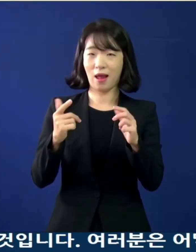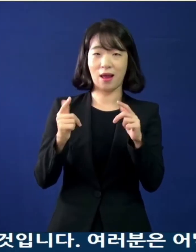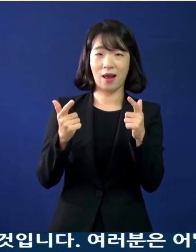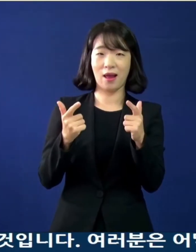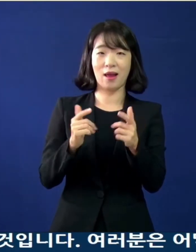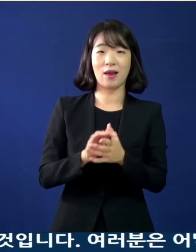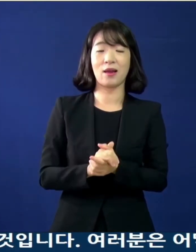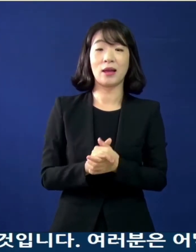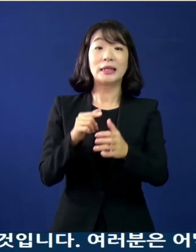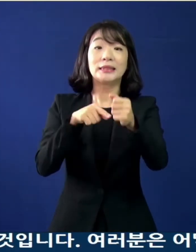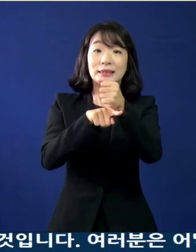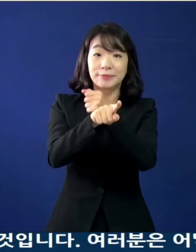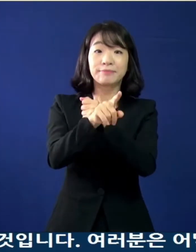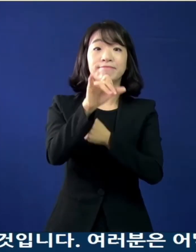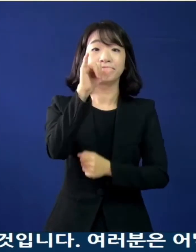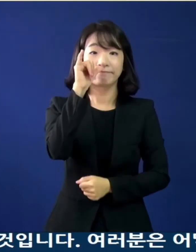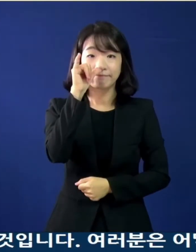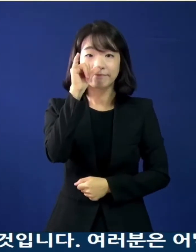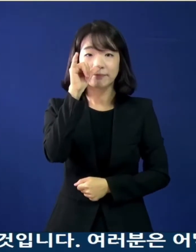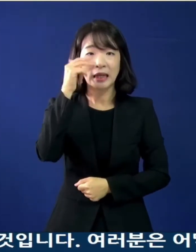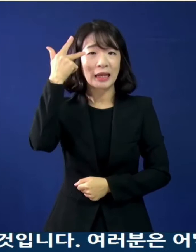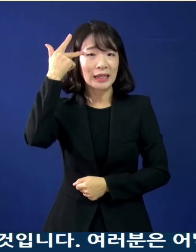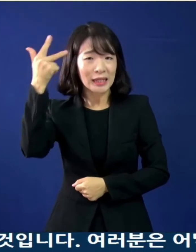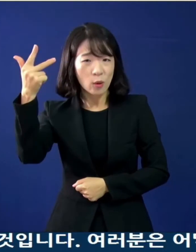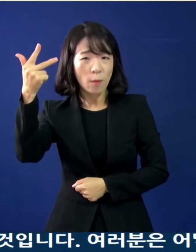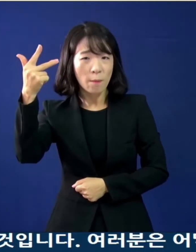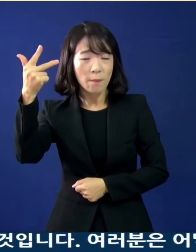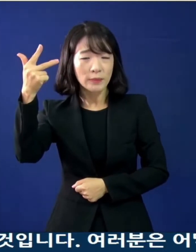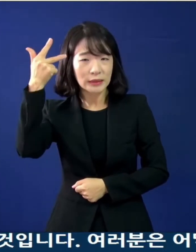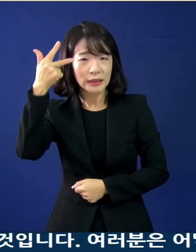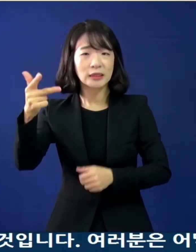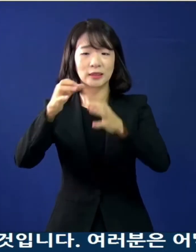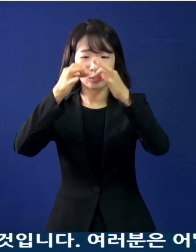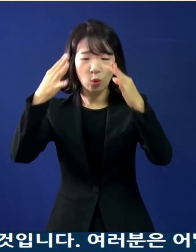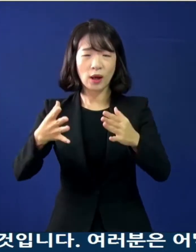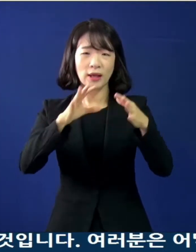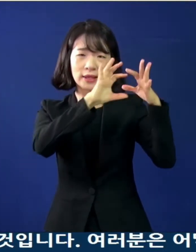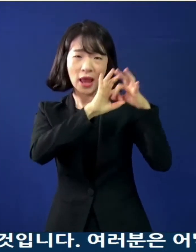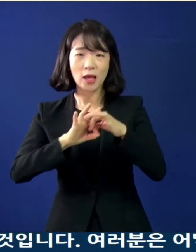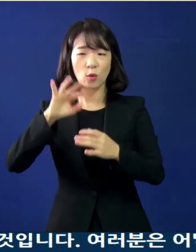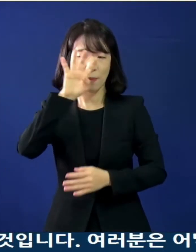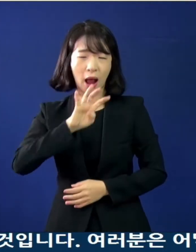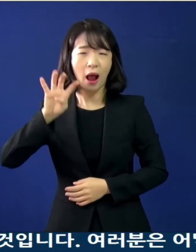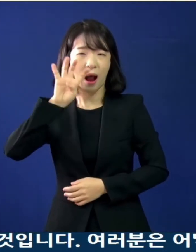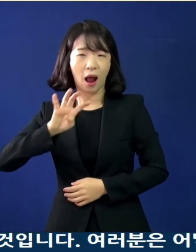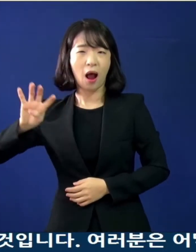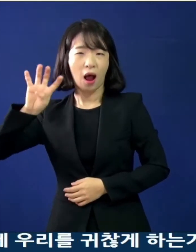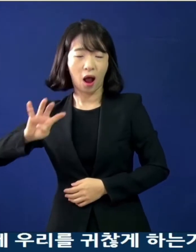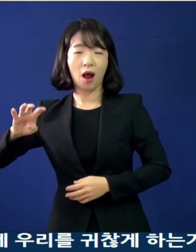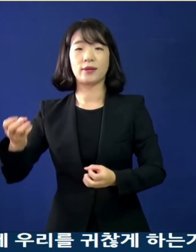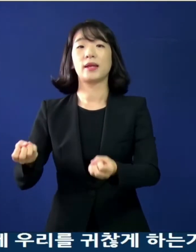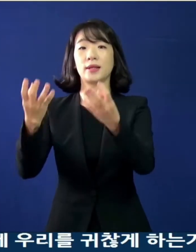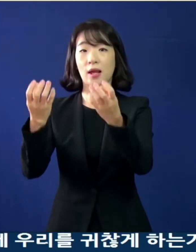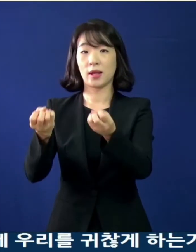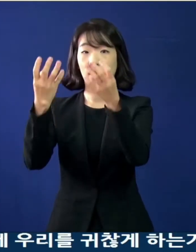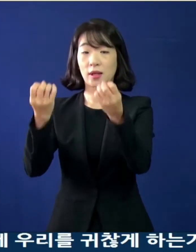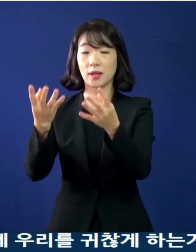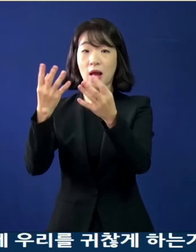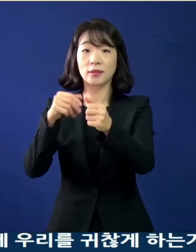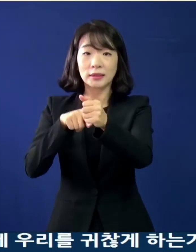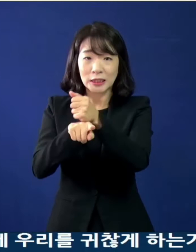있습니다. 7번 계속해서 똑같은 방식의 제사를 지내면서 진정한